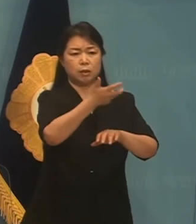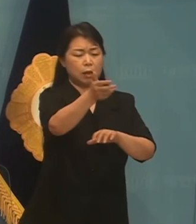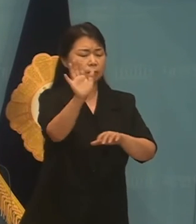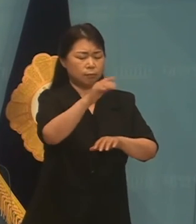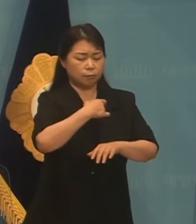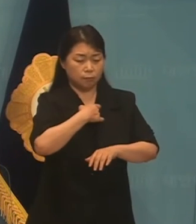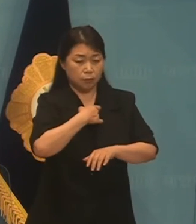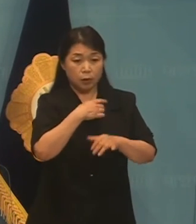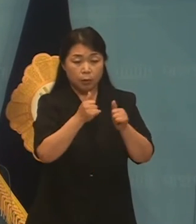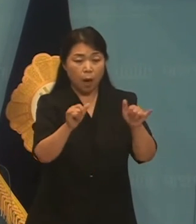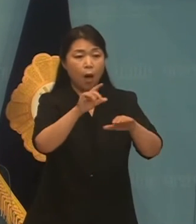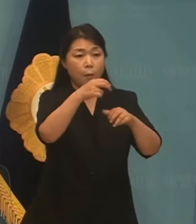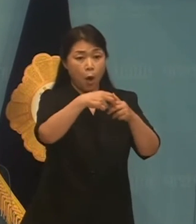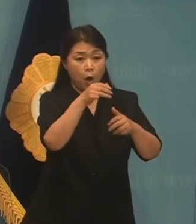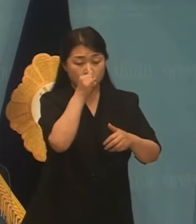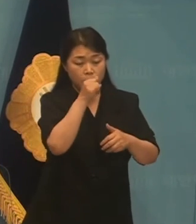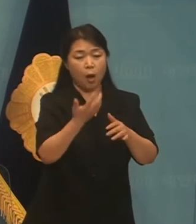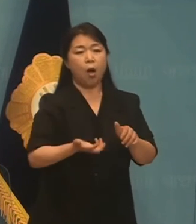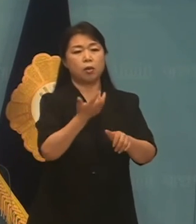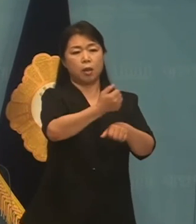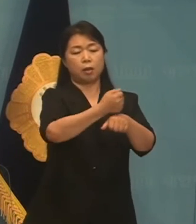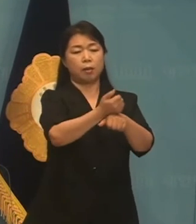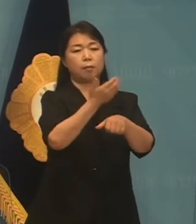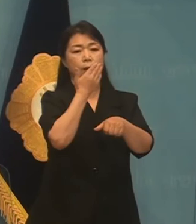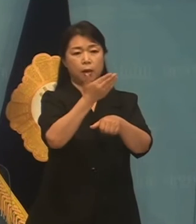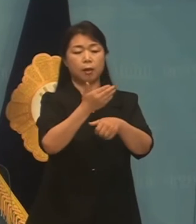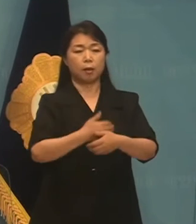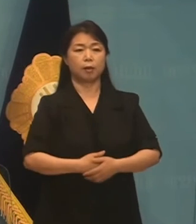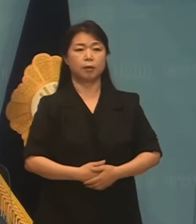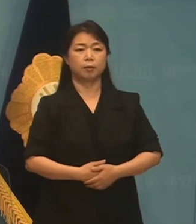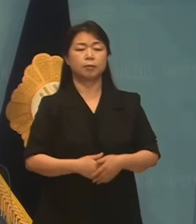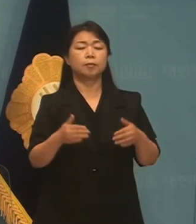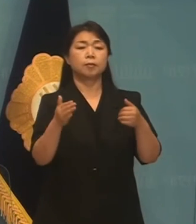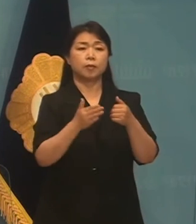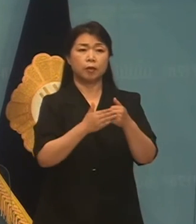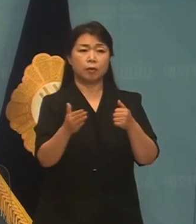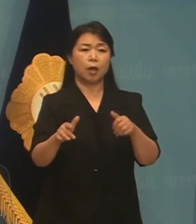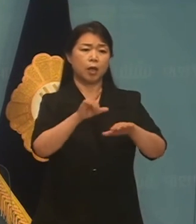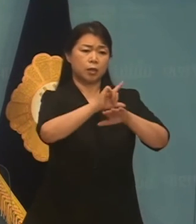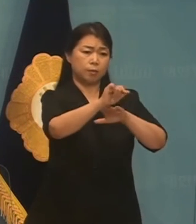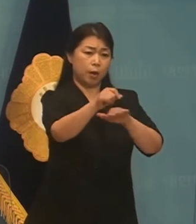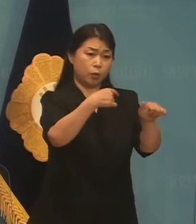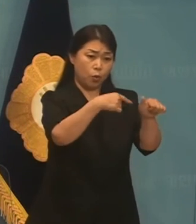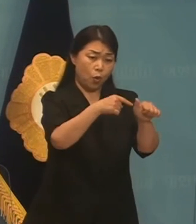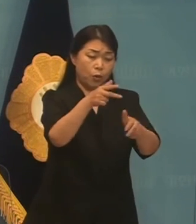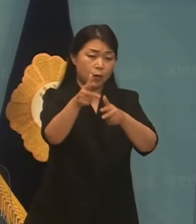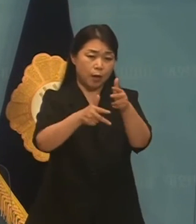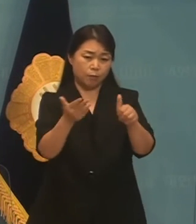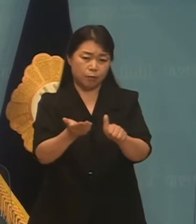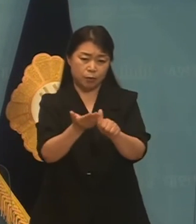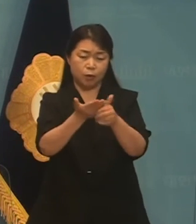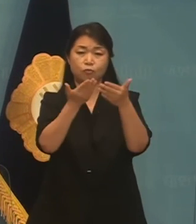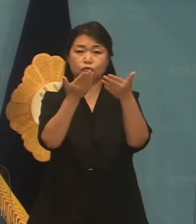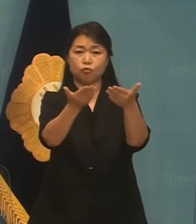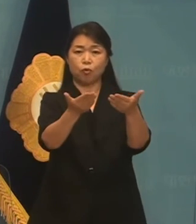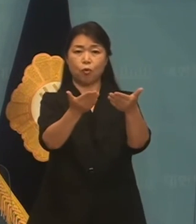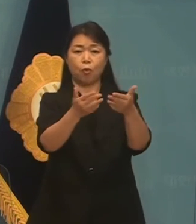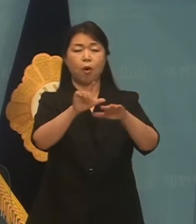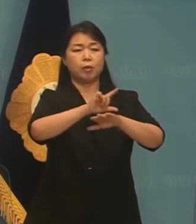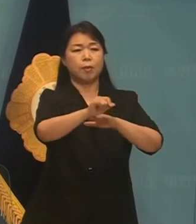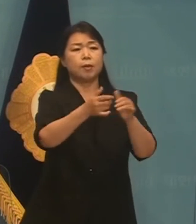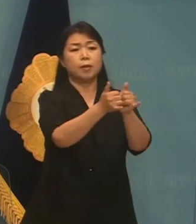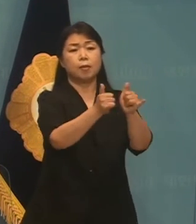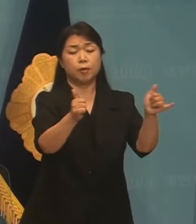않으려는 사람들이 크게 줄어들 것입니다. 이처럼 지방의 교육과 산업을 육성해서